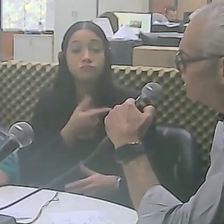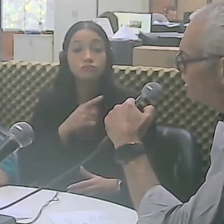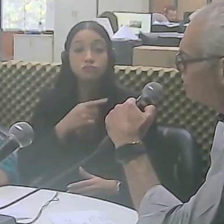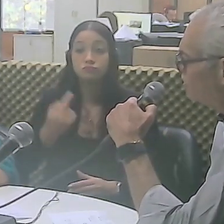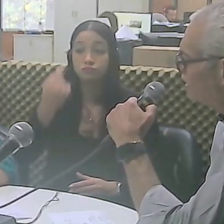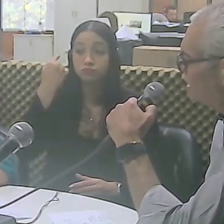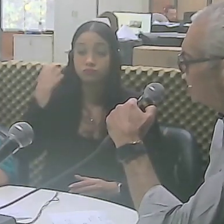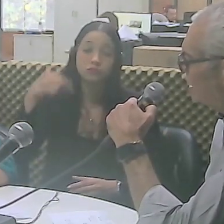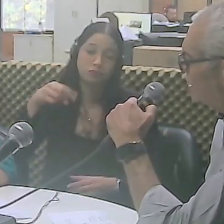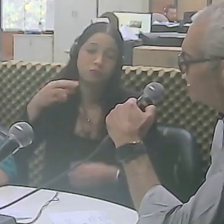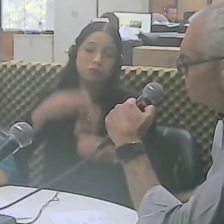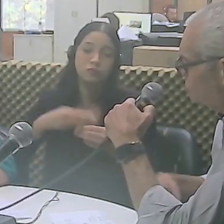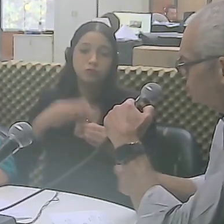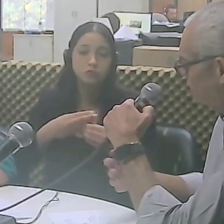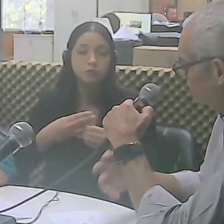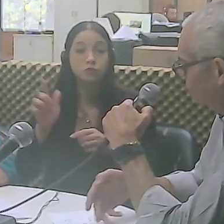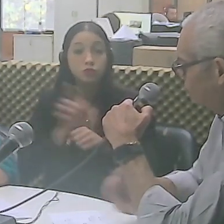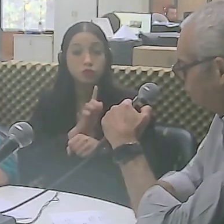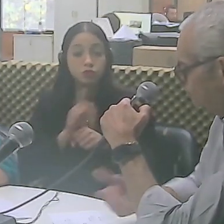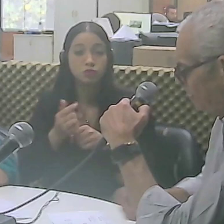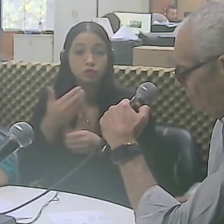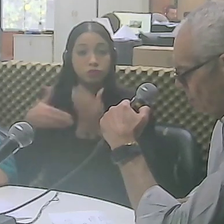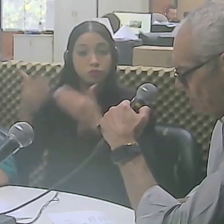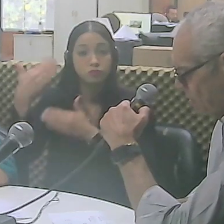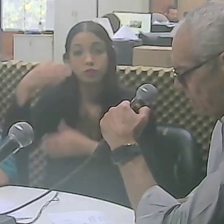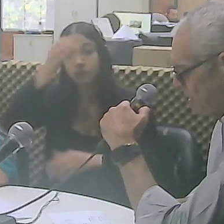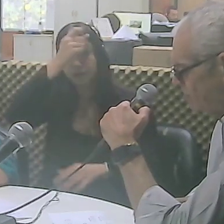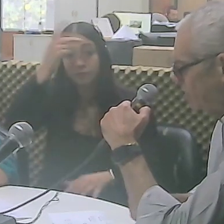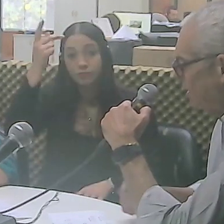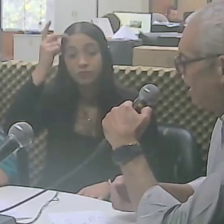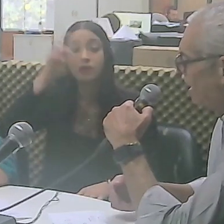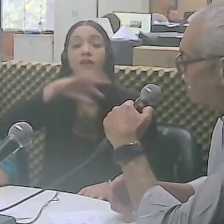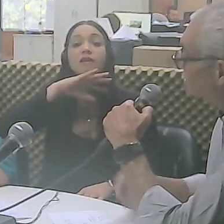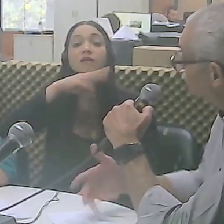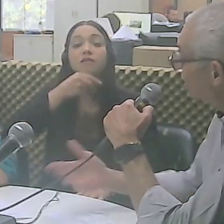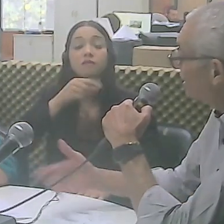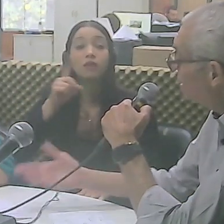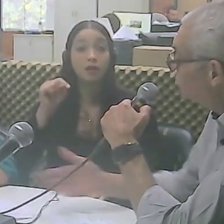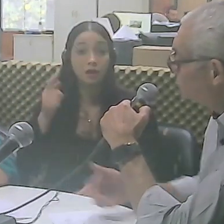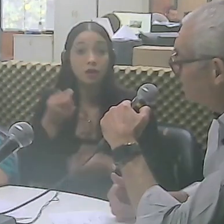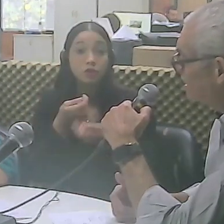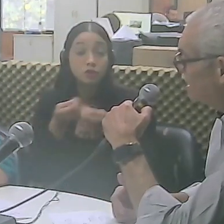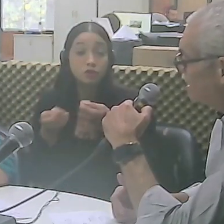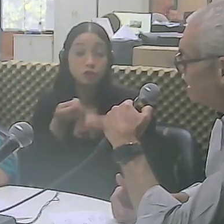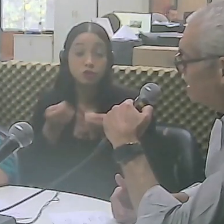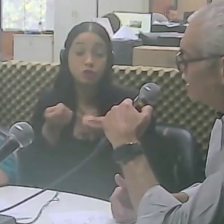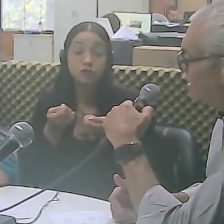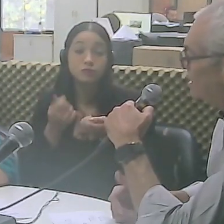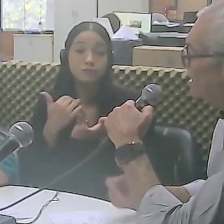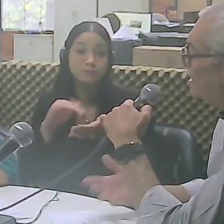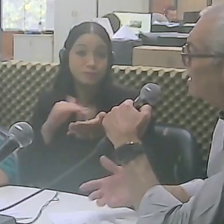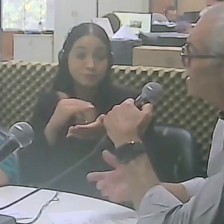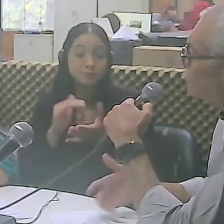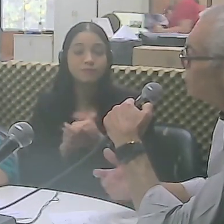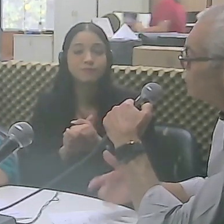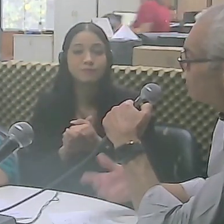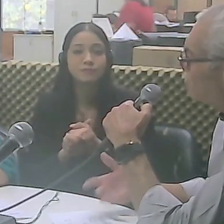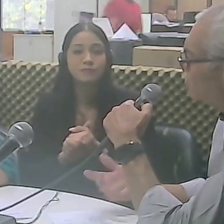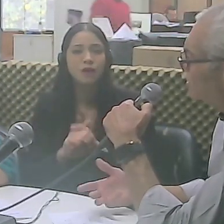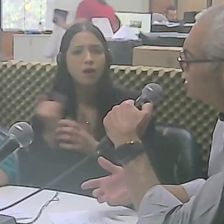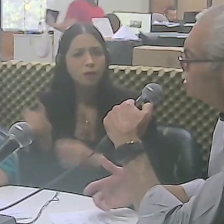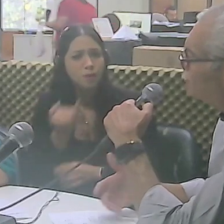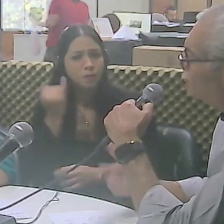no município, nas gestões do prefeito Odelmo Leão, que são geridos pela secretaria. A secretaria, ela tem um